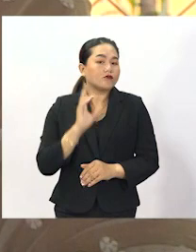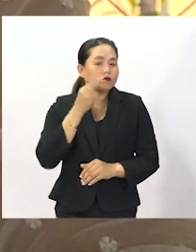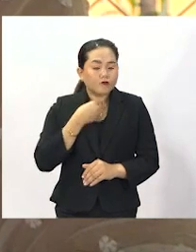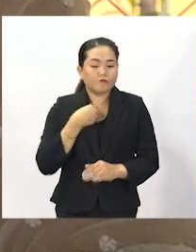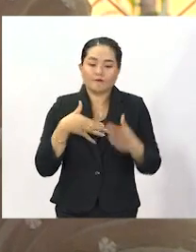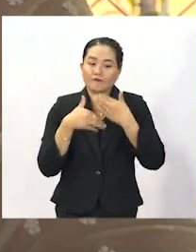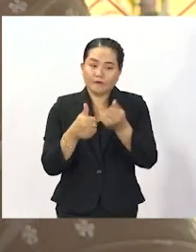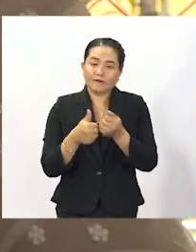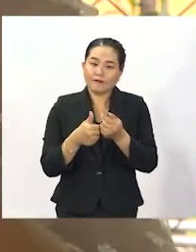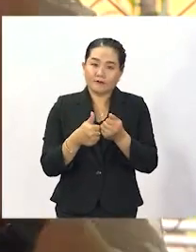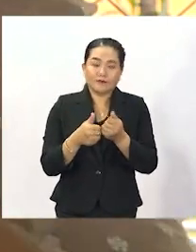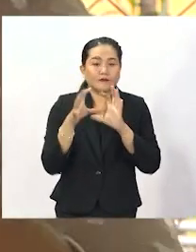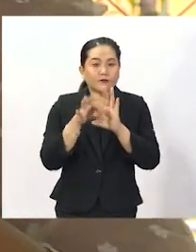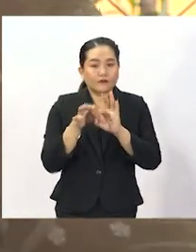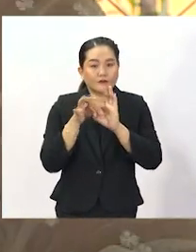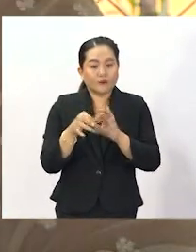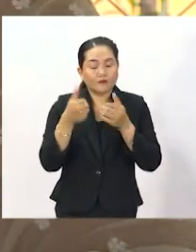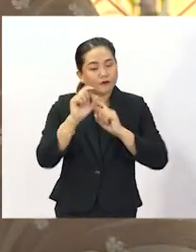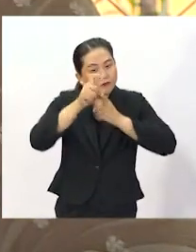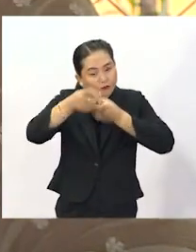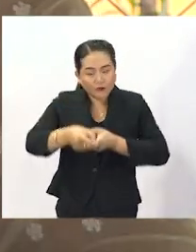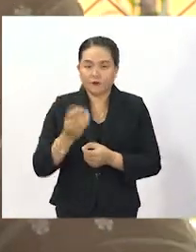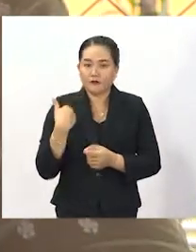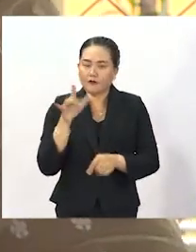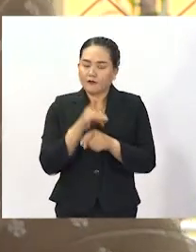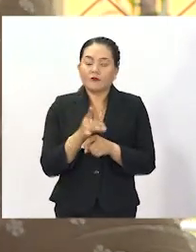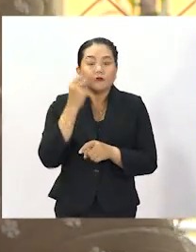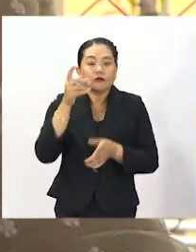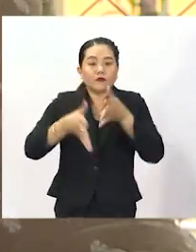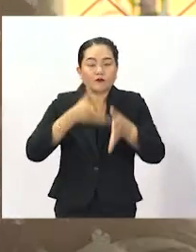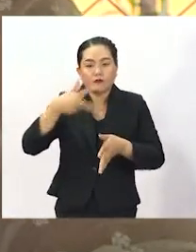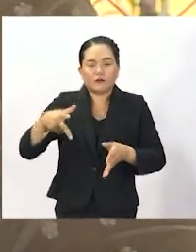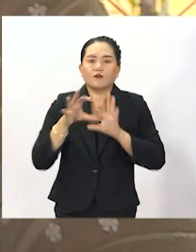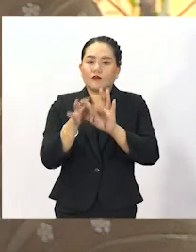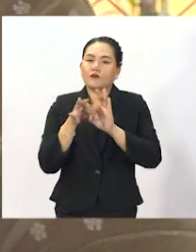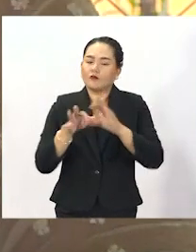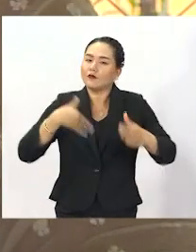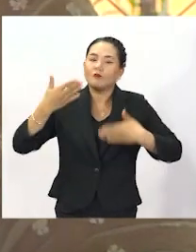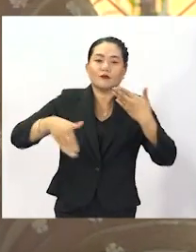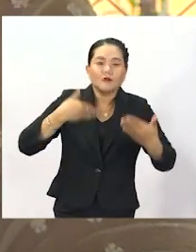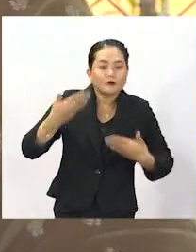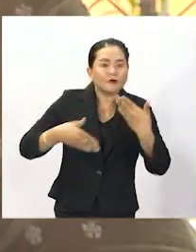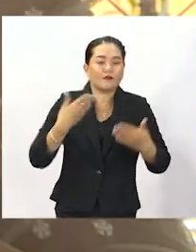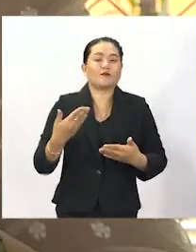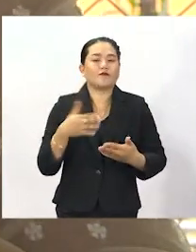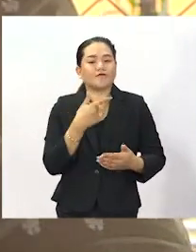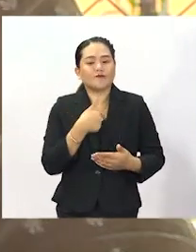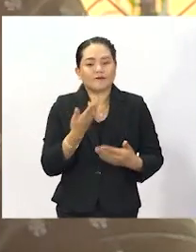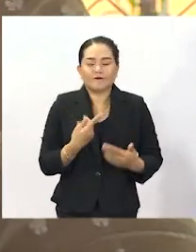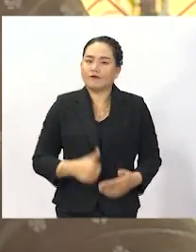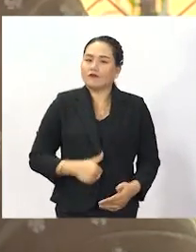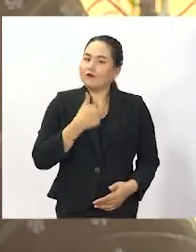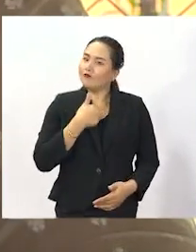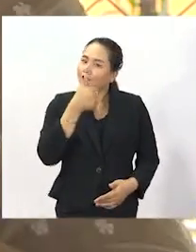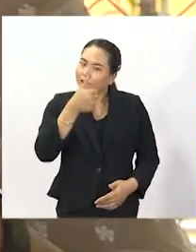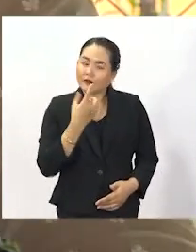ទាក់ហើយមានការគោរពឲ្យតែយើងចេះសញ្ញាតំណាងមួយគាត់គាត់សប្បាយរីករាយហ៎គាត់មានអារម្មណ៍ថាគាត់មោទន